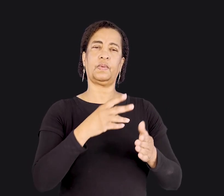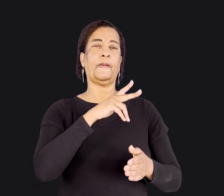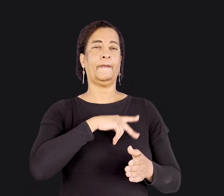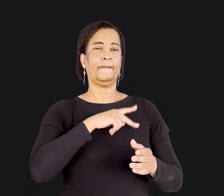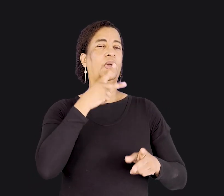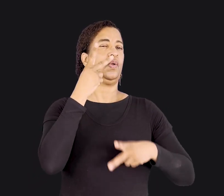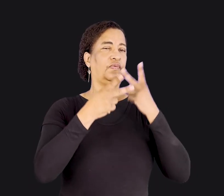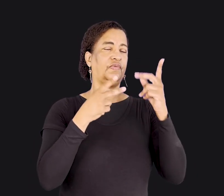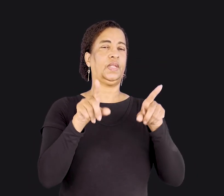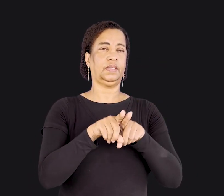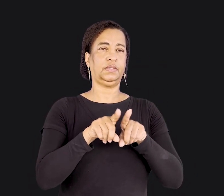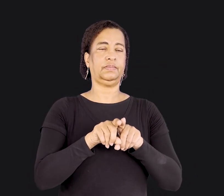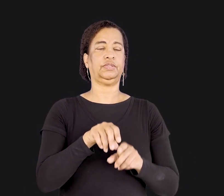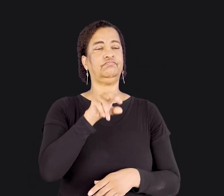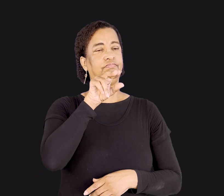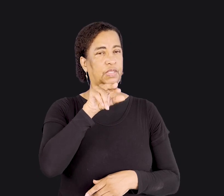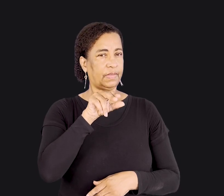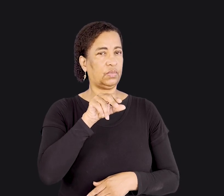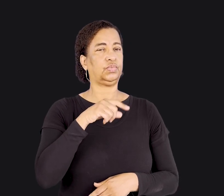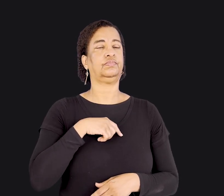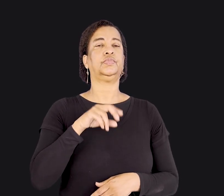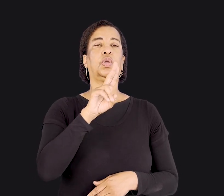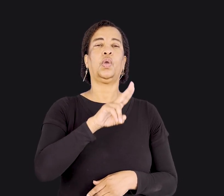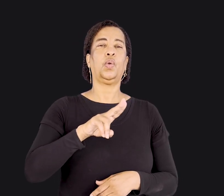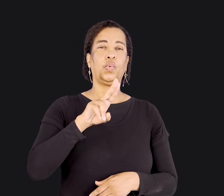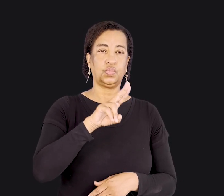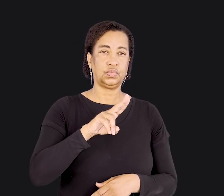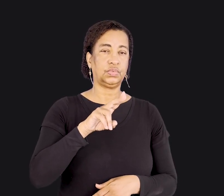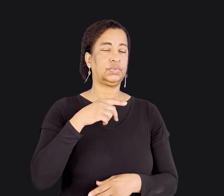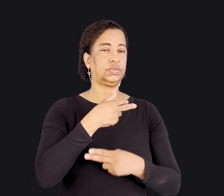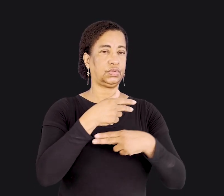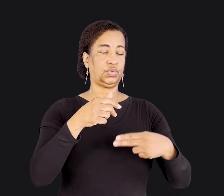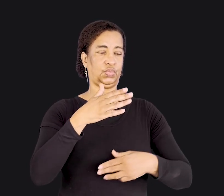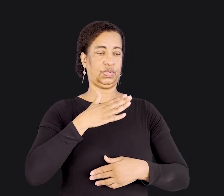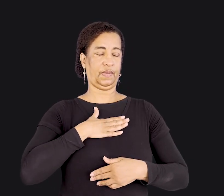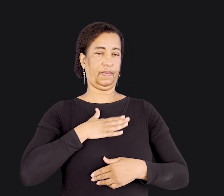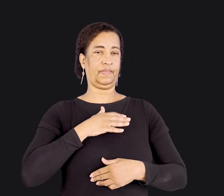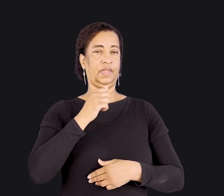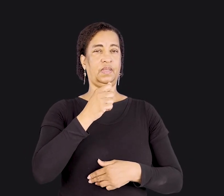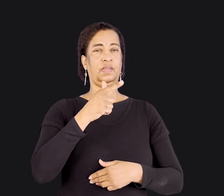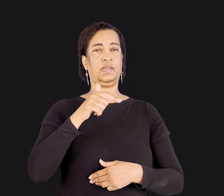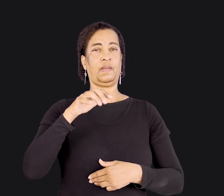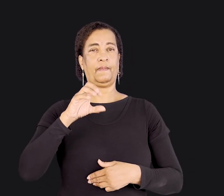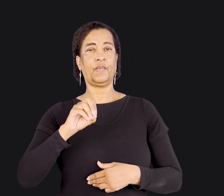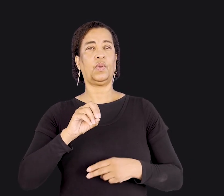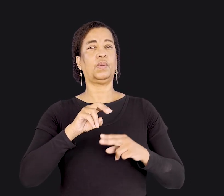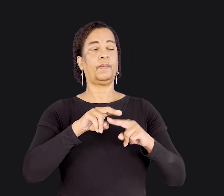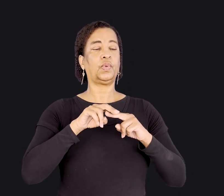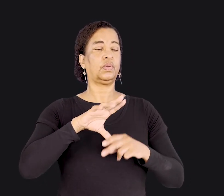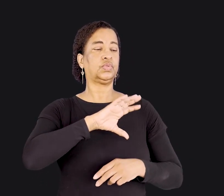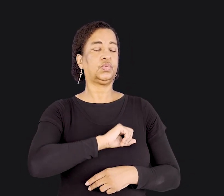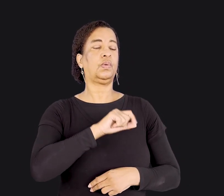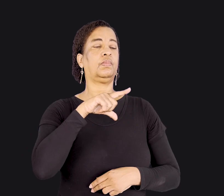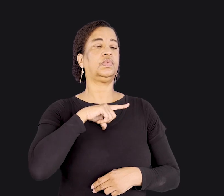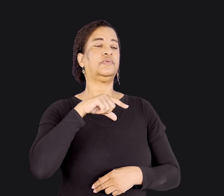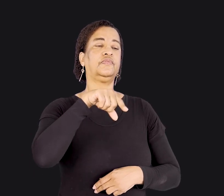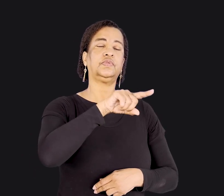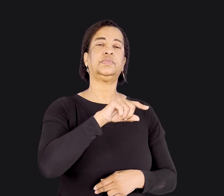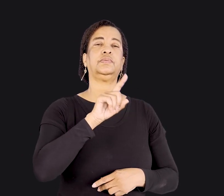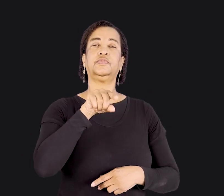Paulo também diz assim, irmãos, apliquei essas coisas a mim e a Apolo por amor a vocês, para que aprendam de